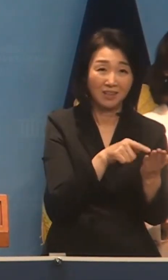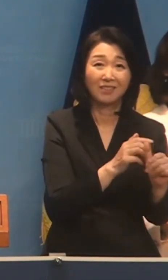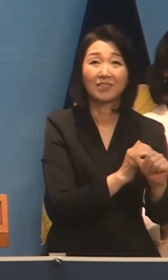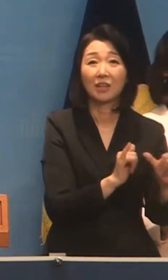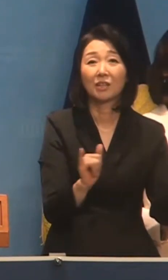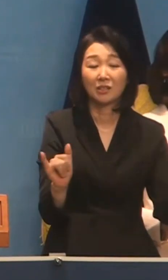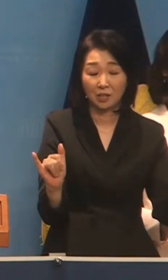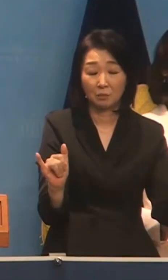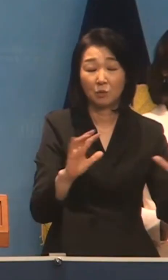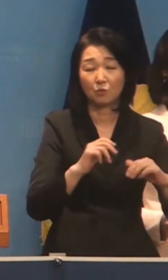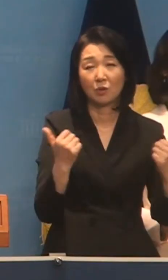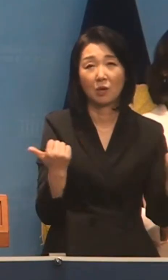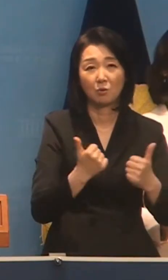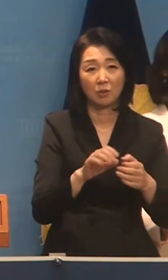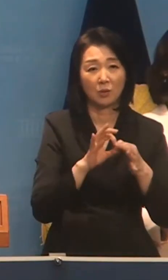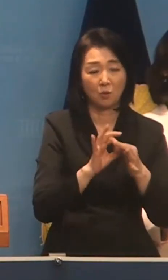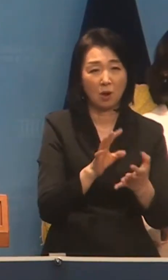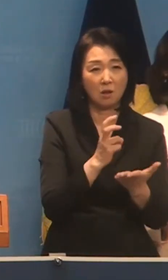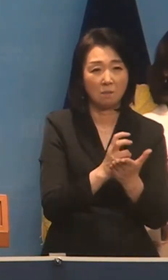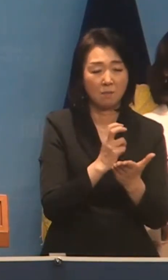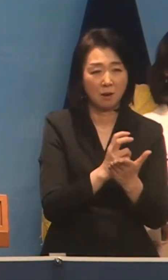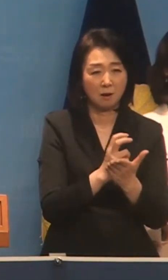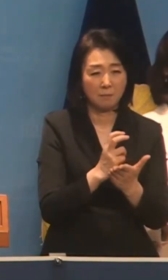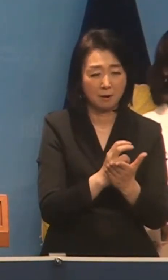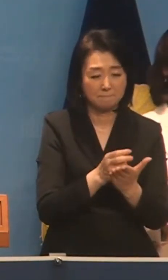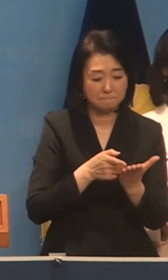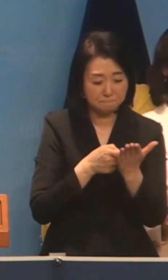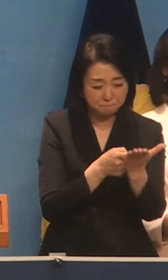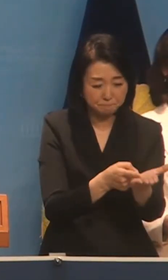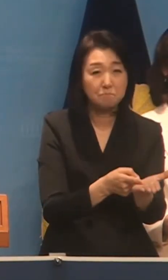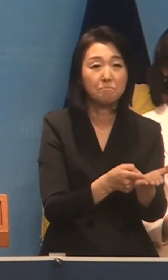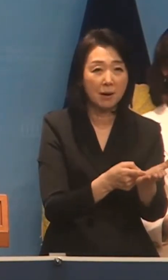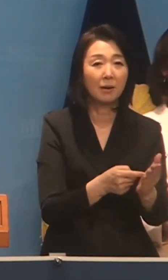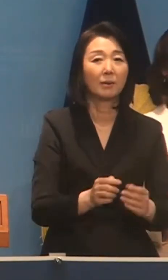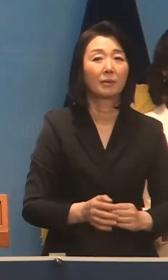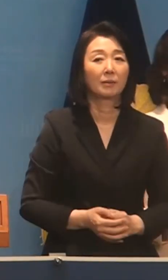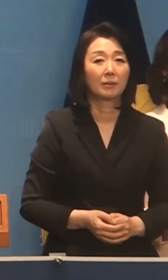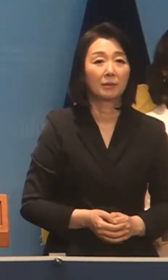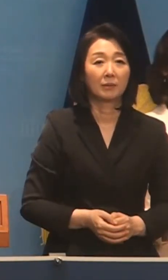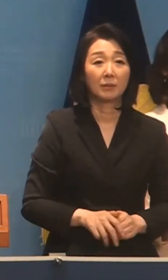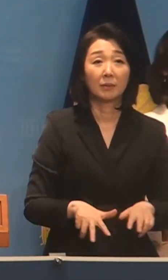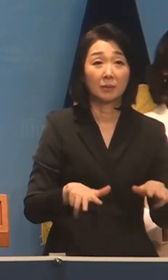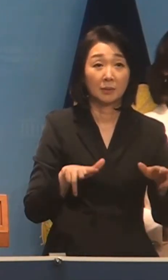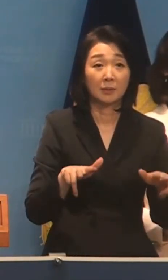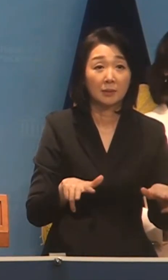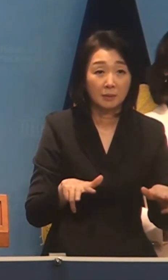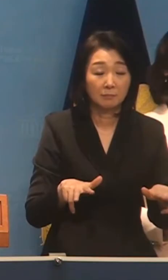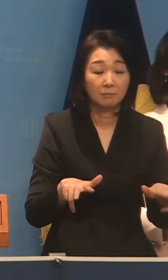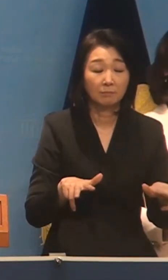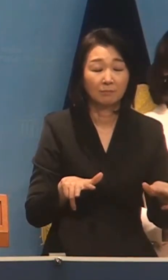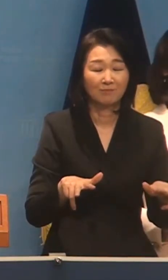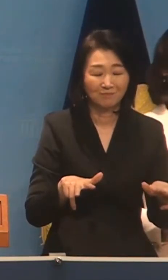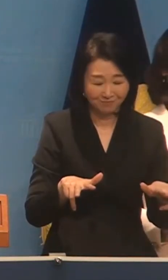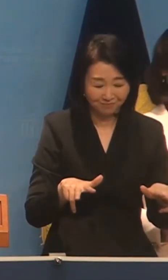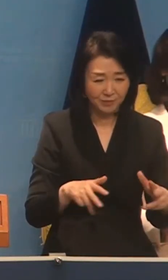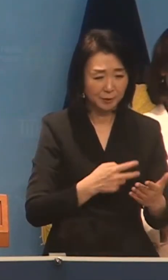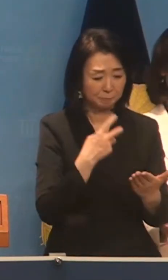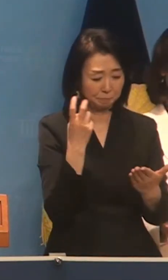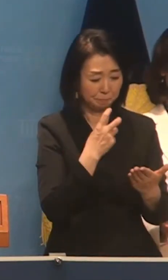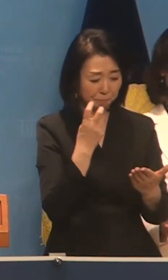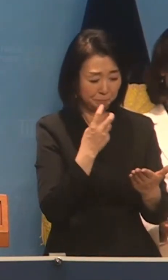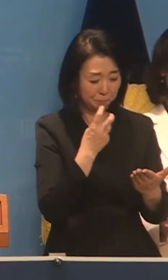5명의 국회의원이 관련 법안들을 발의했습니다. 이제는 즉각